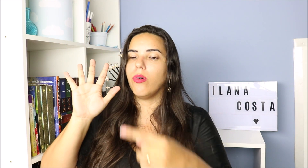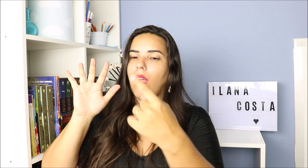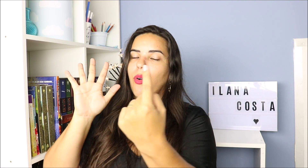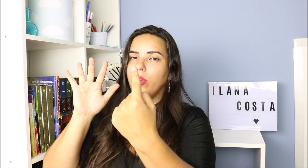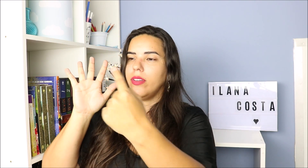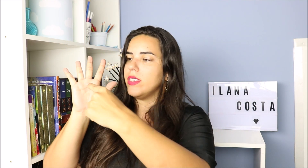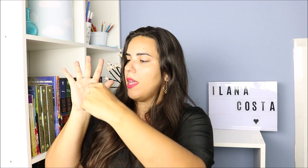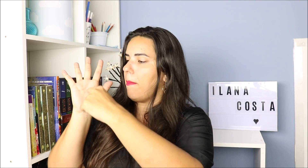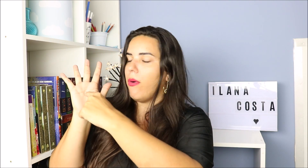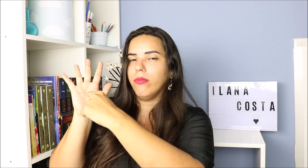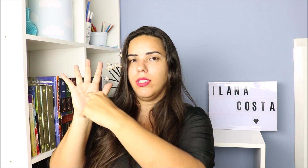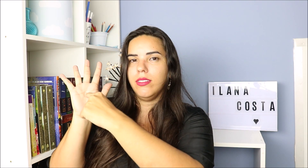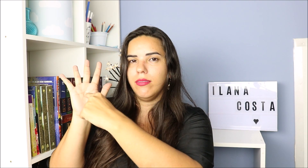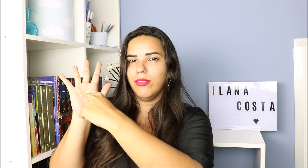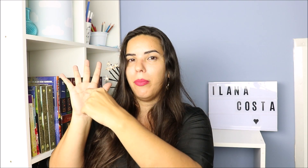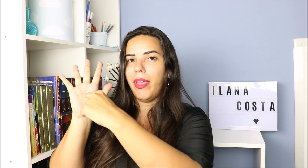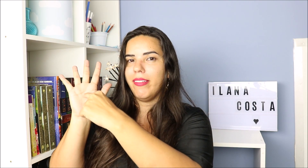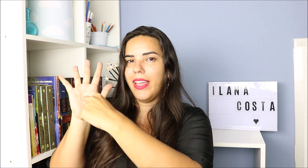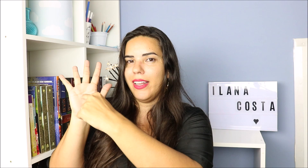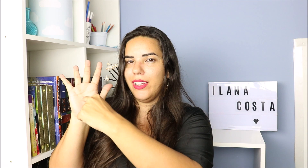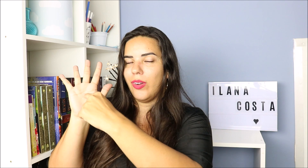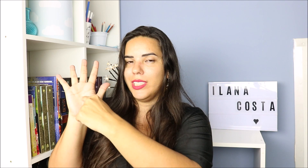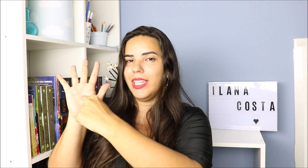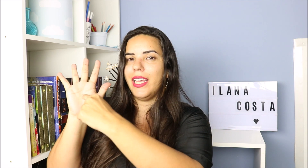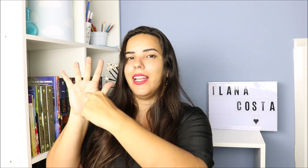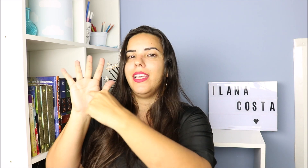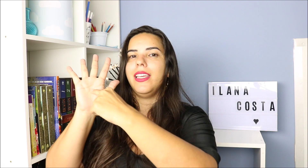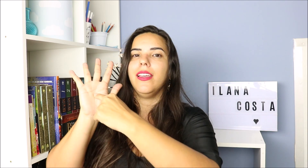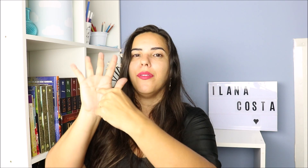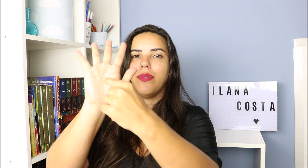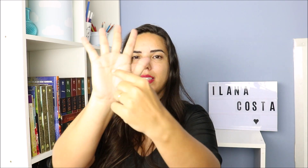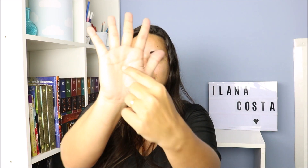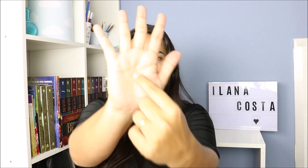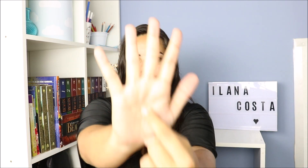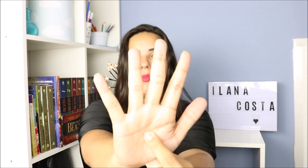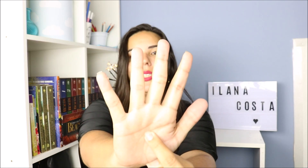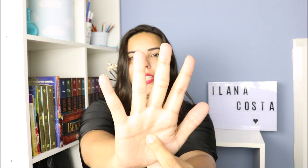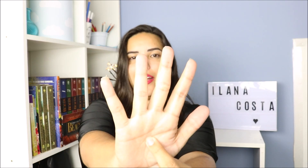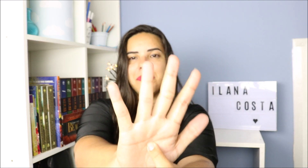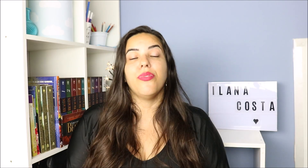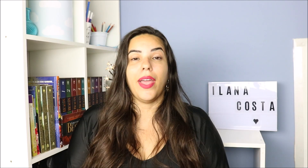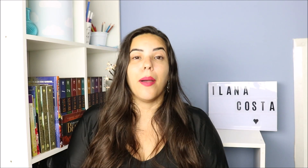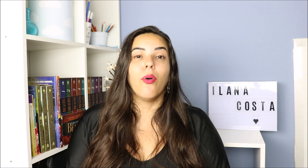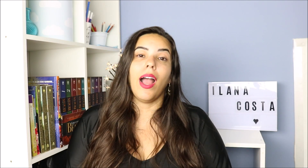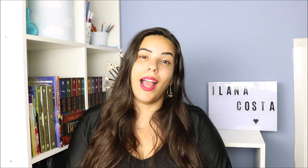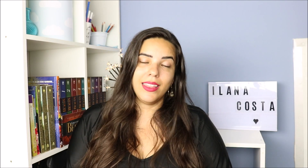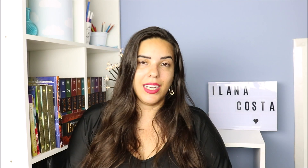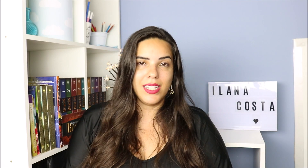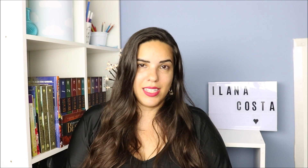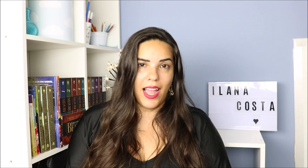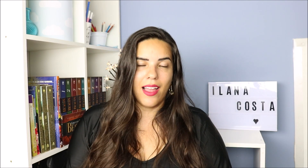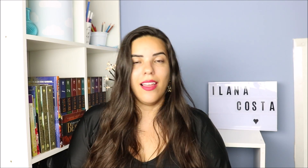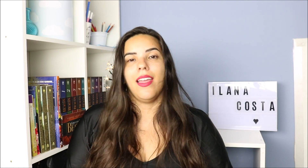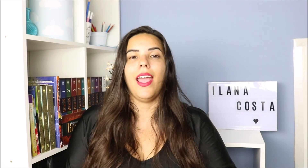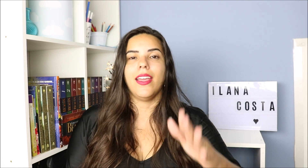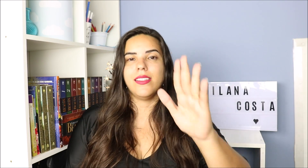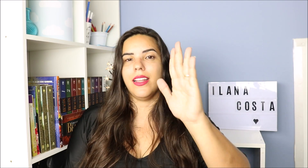a outra você aponta no meio dela, encosta nela e faz assim, mostrar. O verbo atrasar é esse